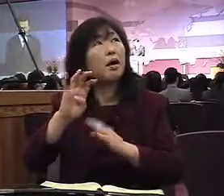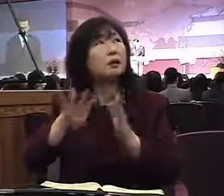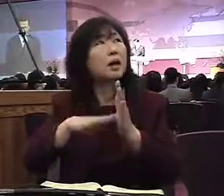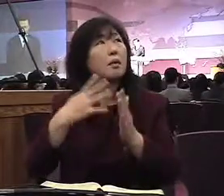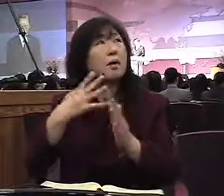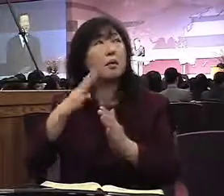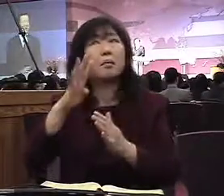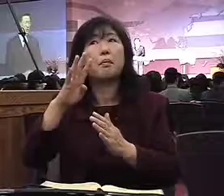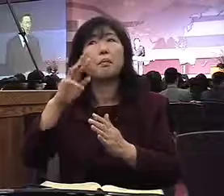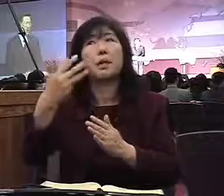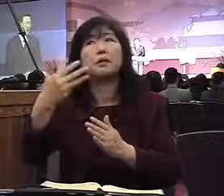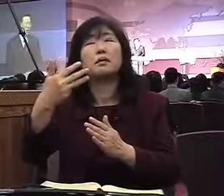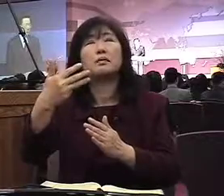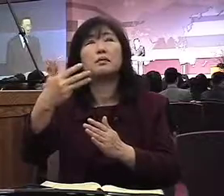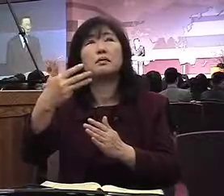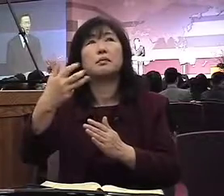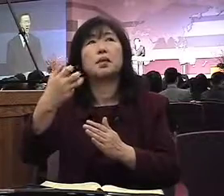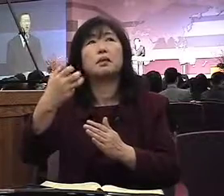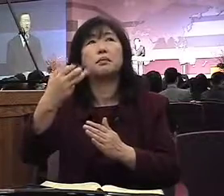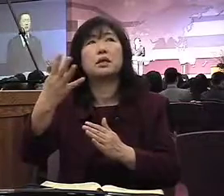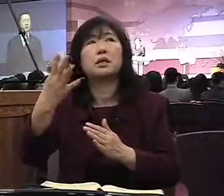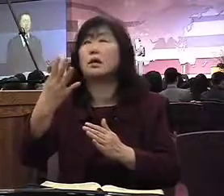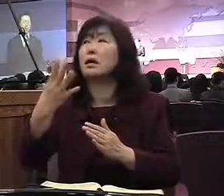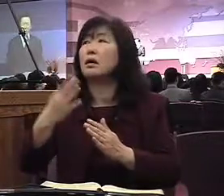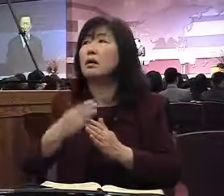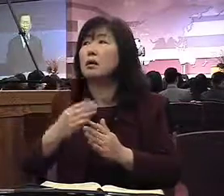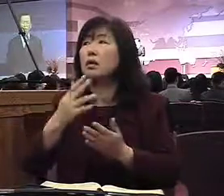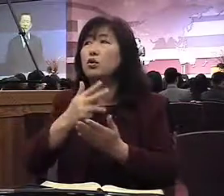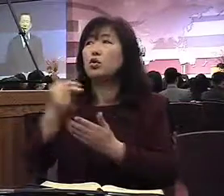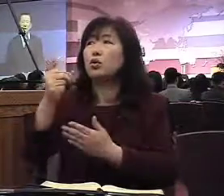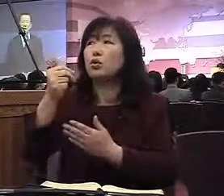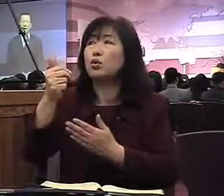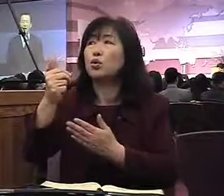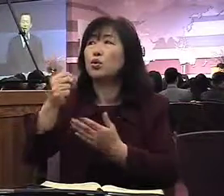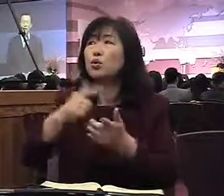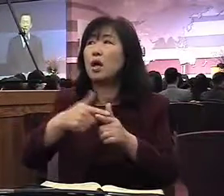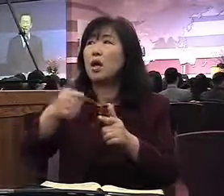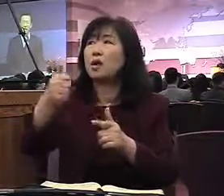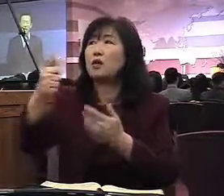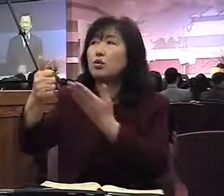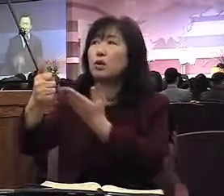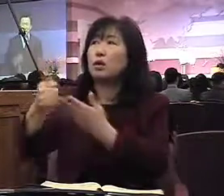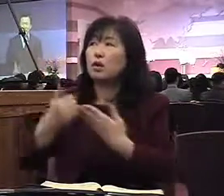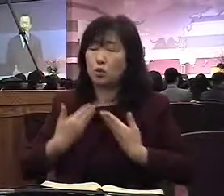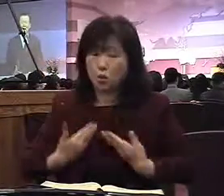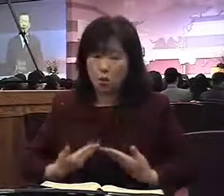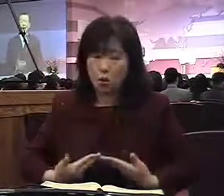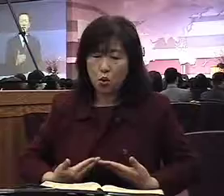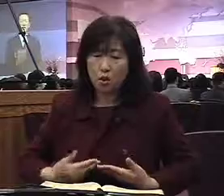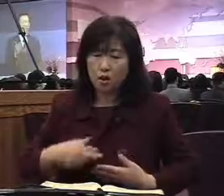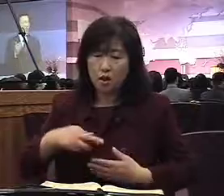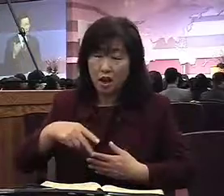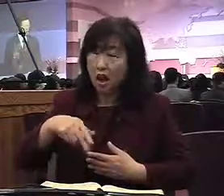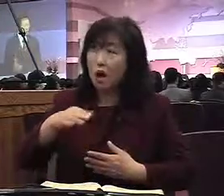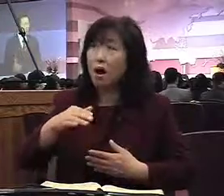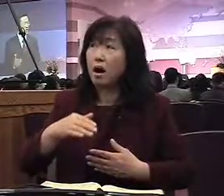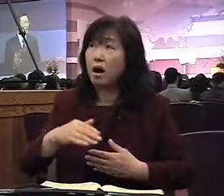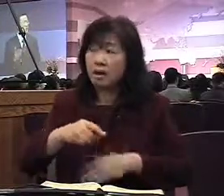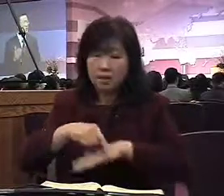무슨 주 예수께 조용히 주 예수께 조용히 나가 내